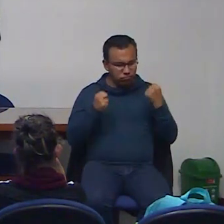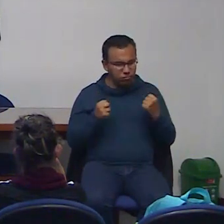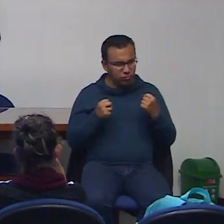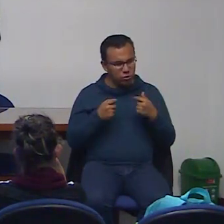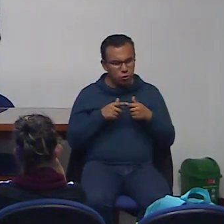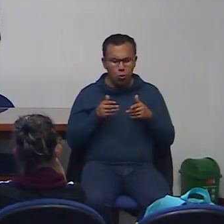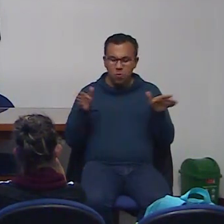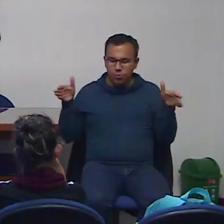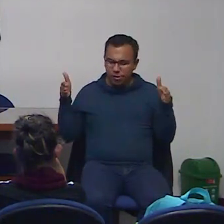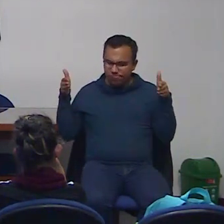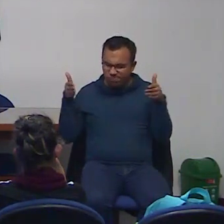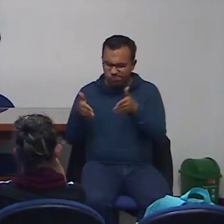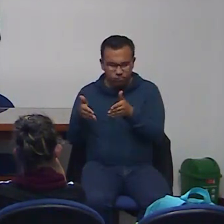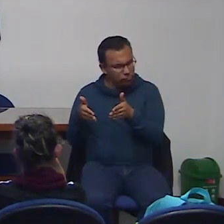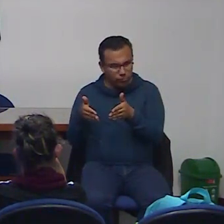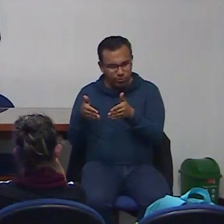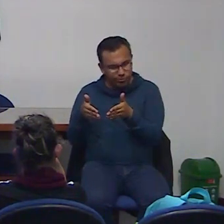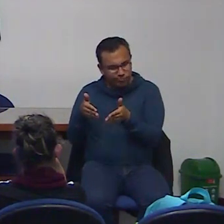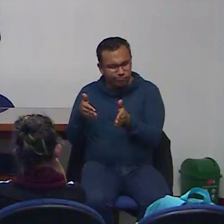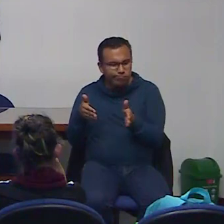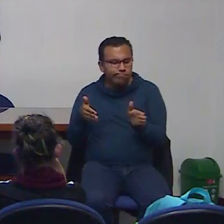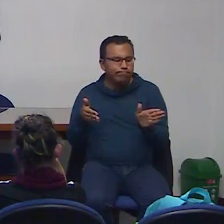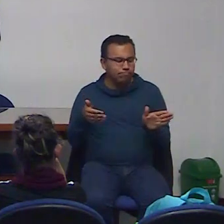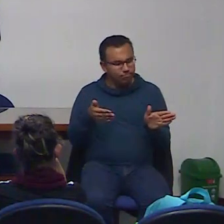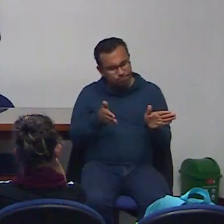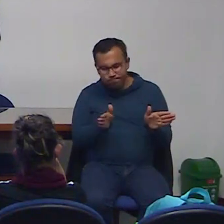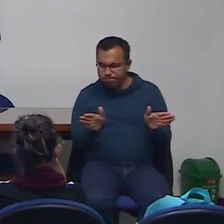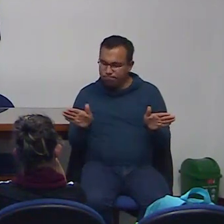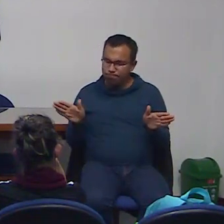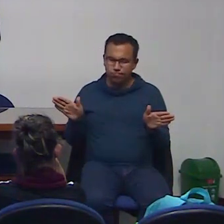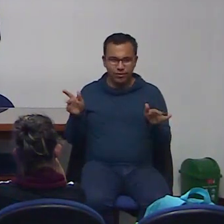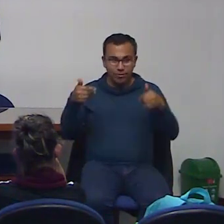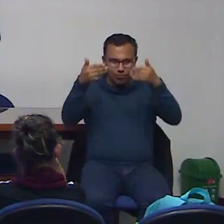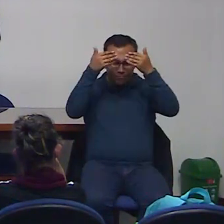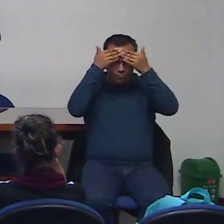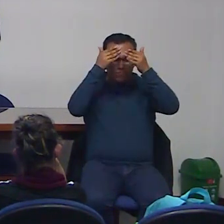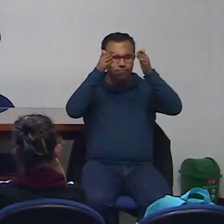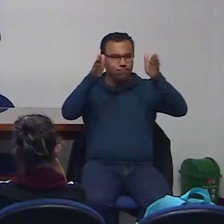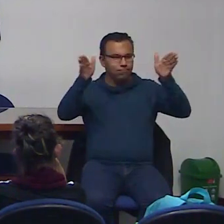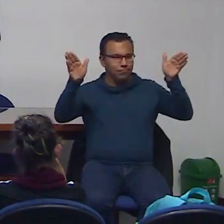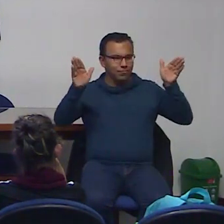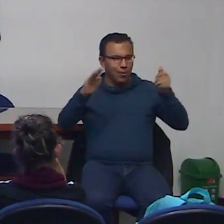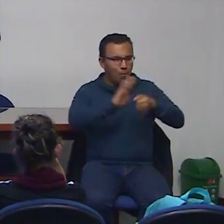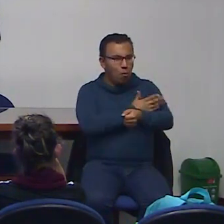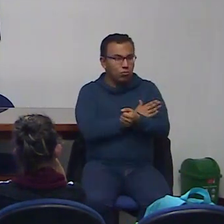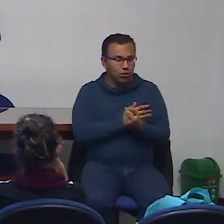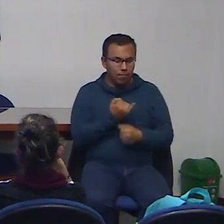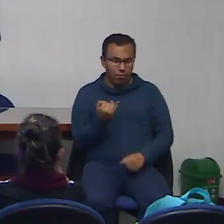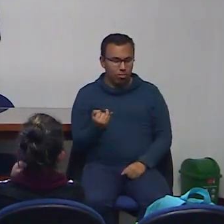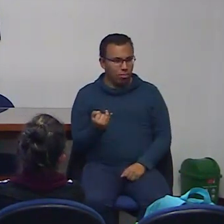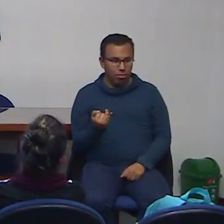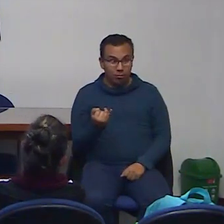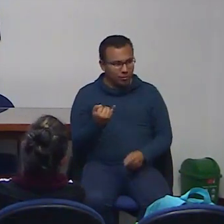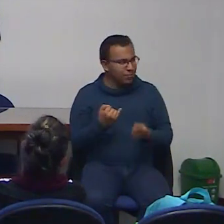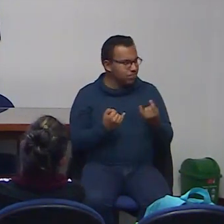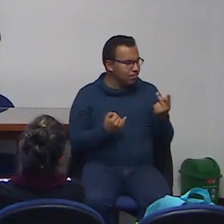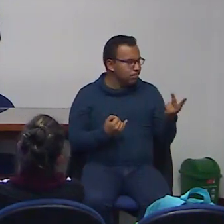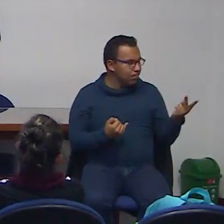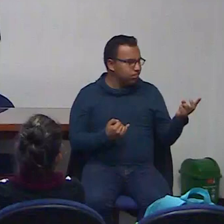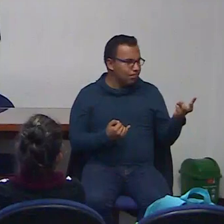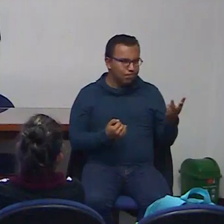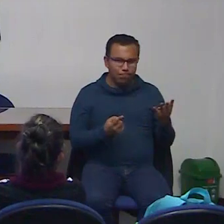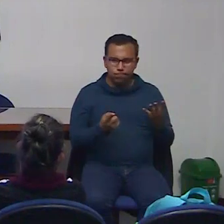que expandir el mundo de eso y tiene que abrir la mente a todas las músicas sí o a todos los estilos